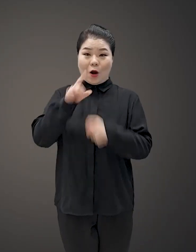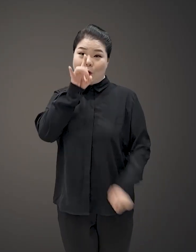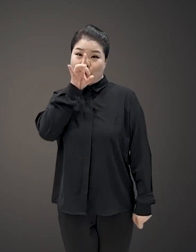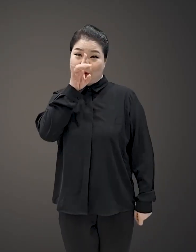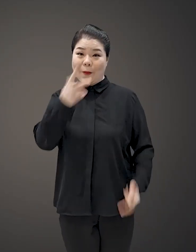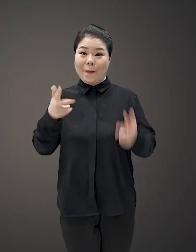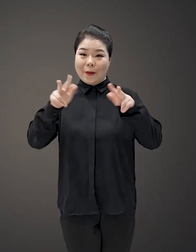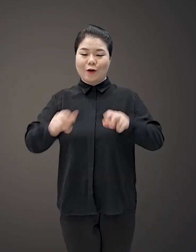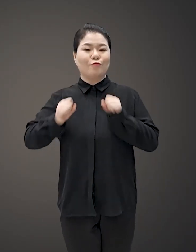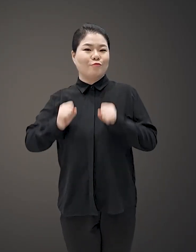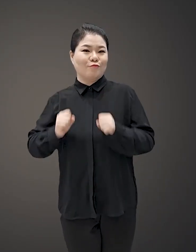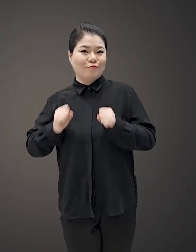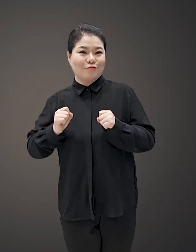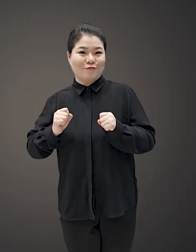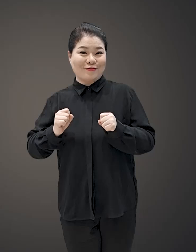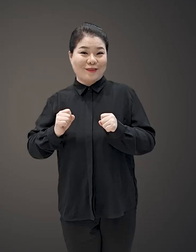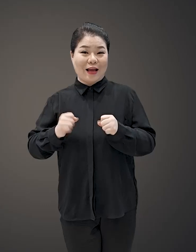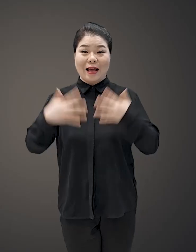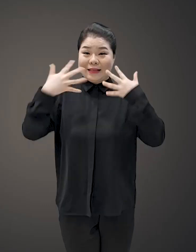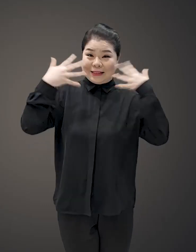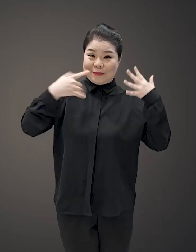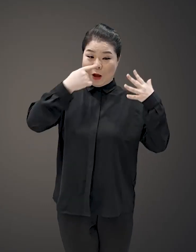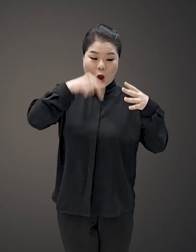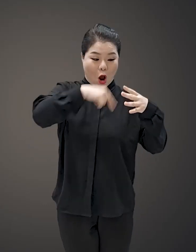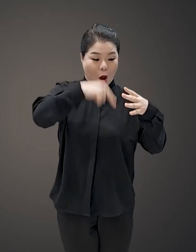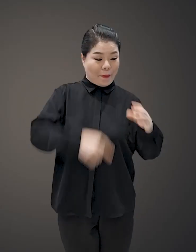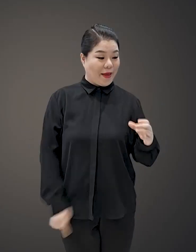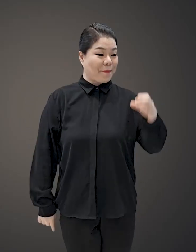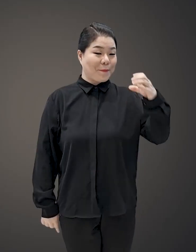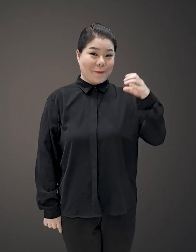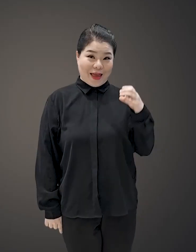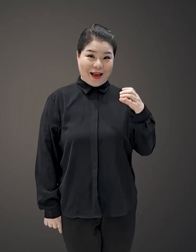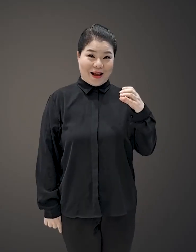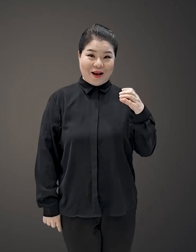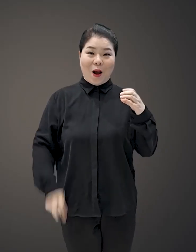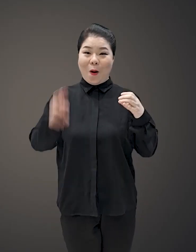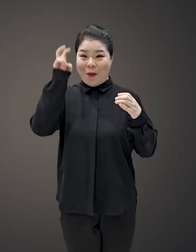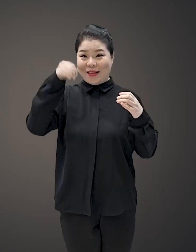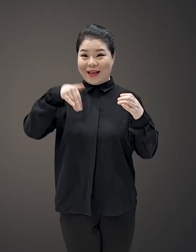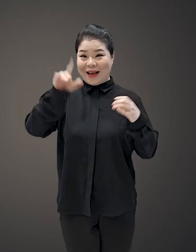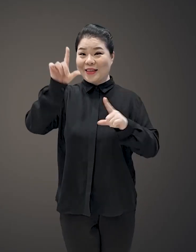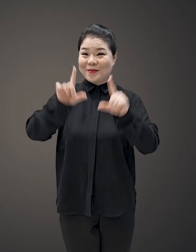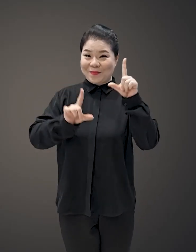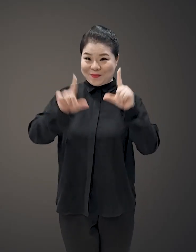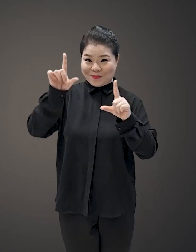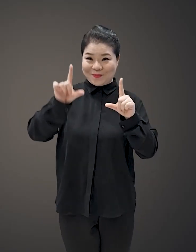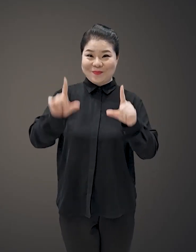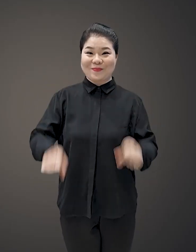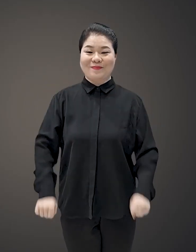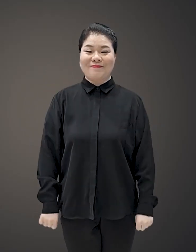집 근처 센트럴파크에서 조깅하고 스벅커피 한 잔 손에 들고 나서는 출근길.